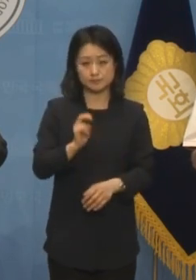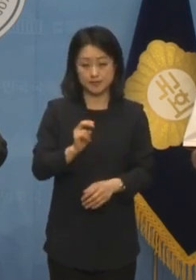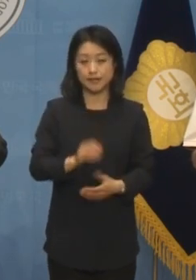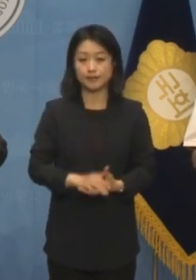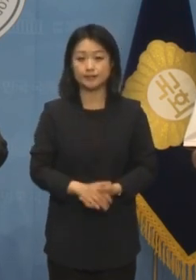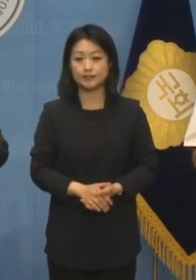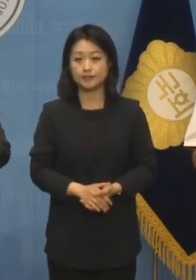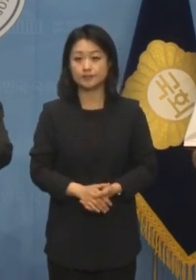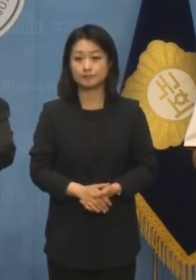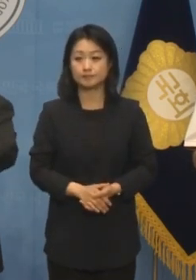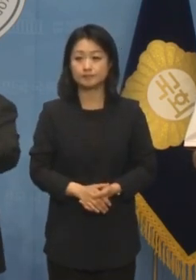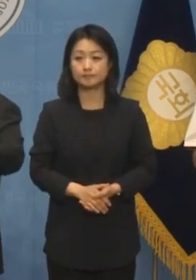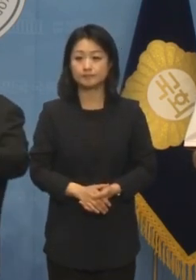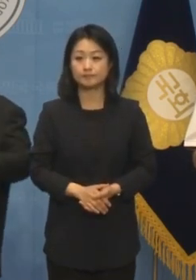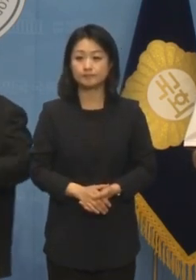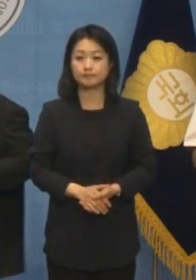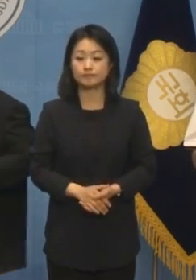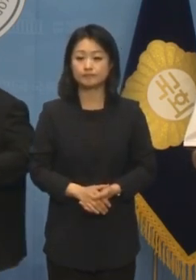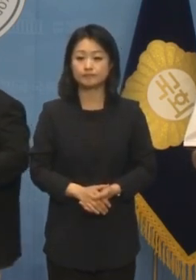것입니다.